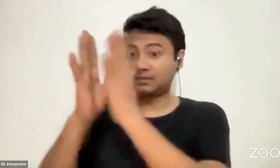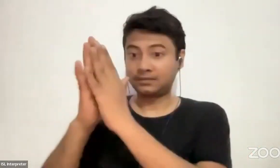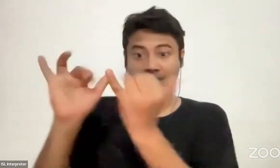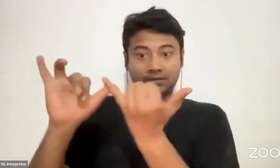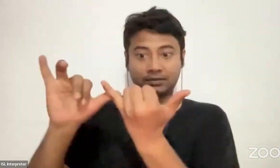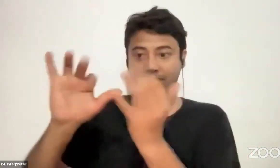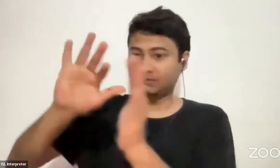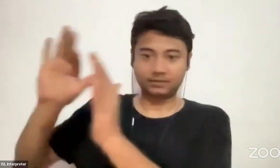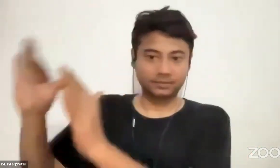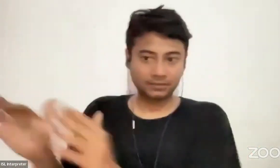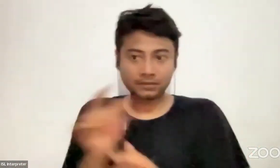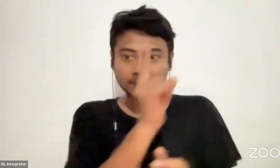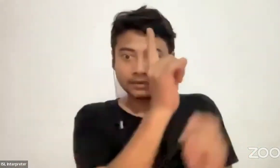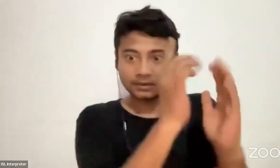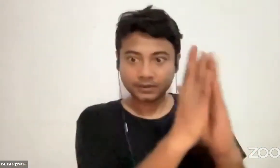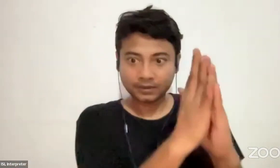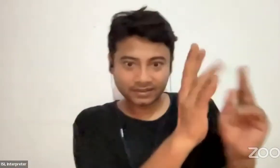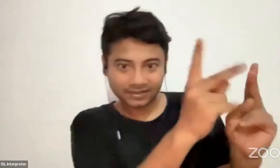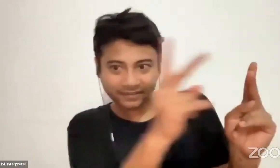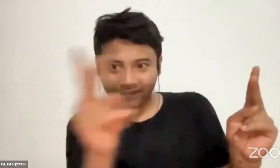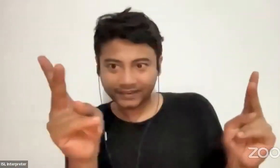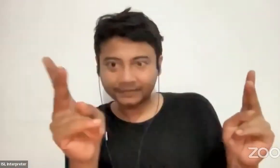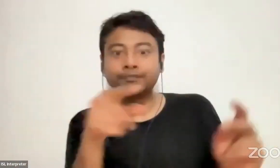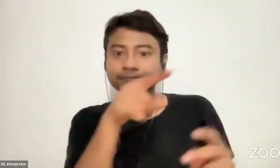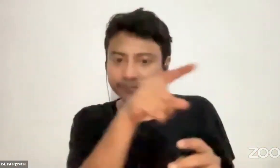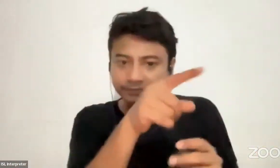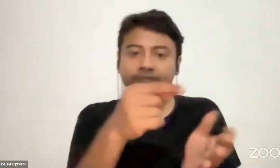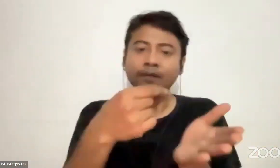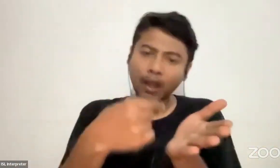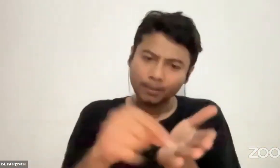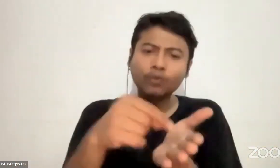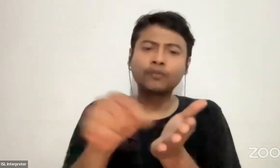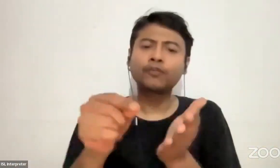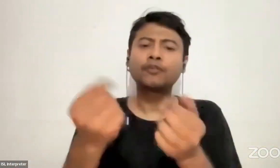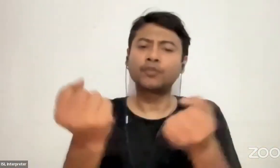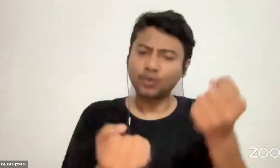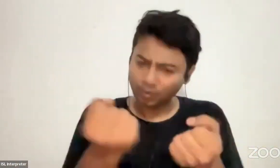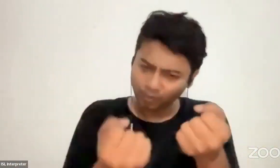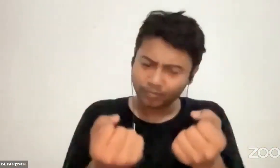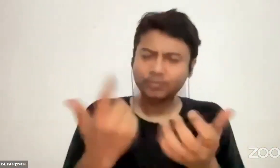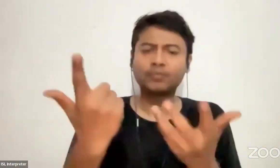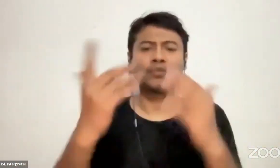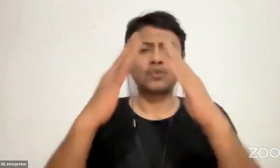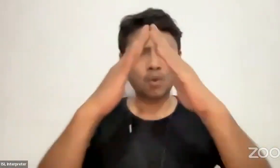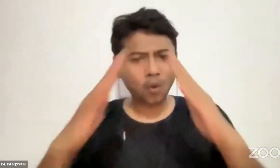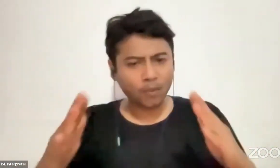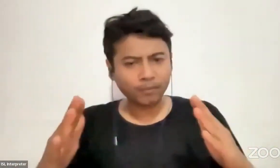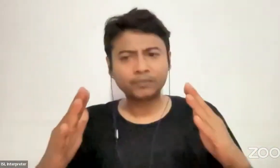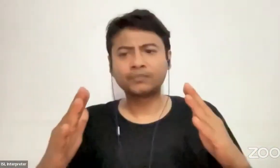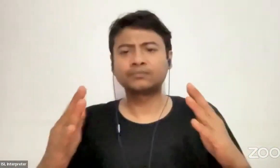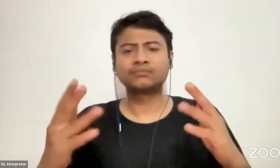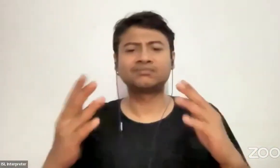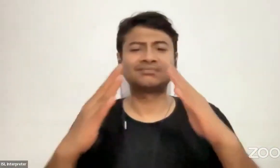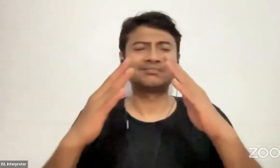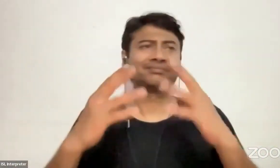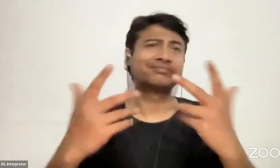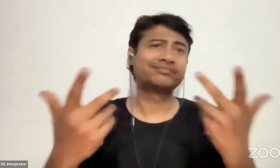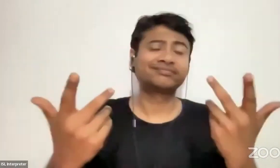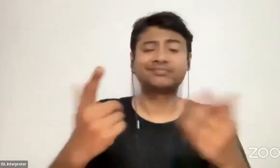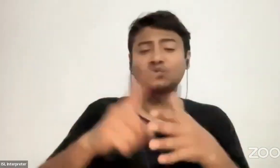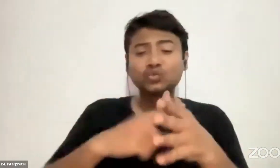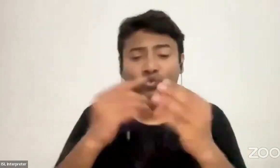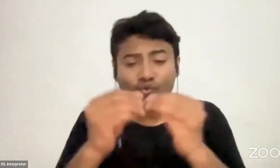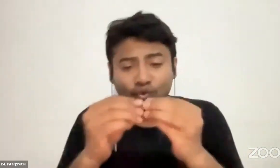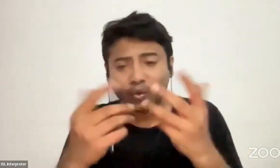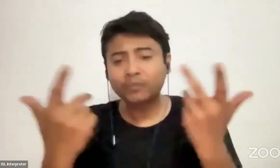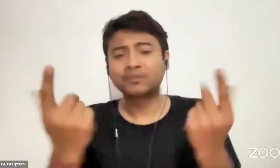देते हैं, गाड़ी, घोड़ा, सुंदर घर, सुंदर स्त्री, अच्छे बच्चे, पैसा, नाम, ये सब क्या